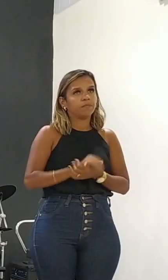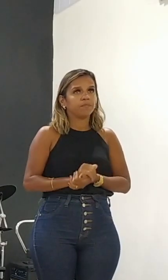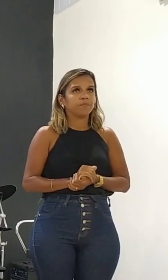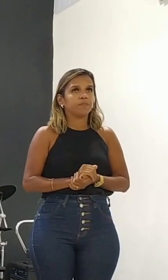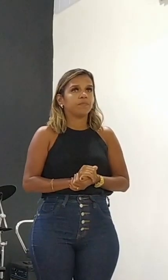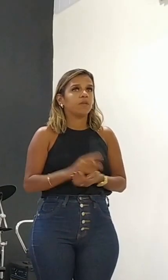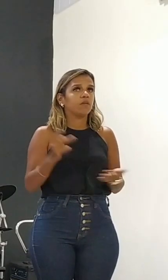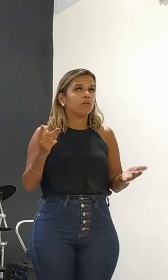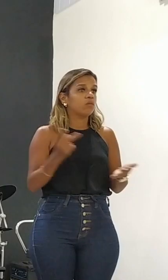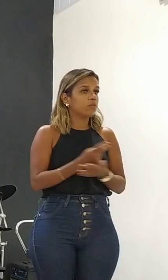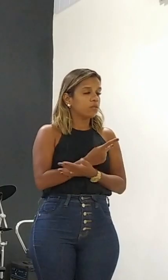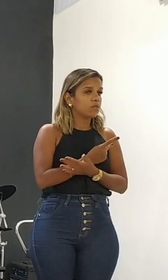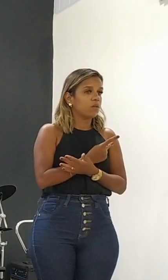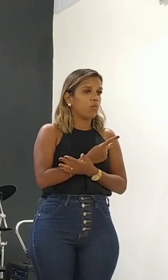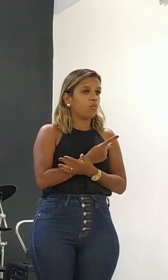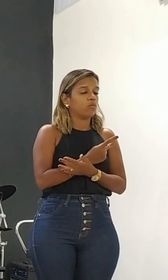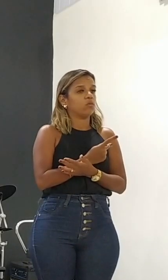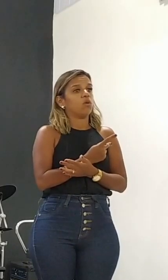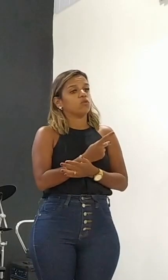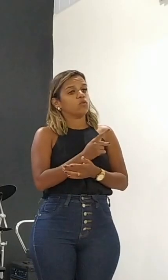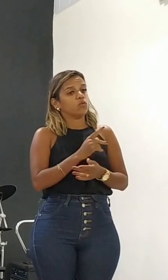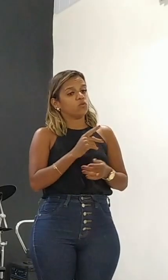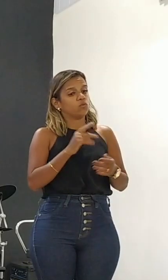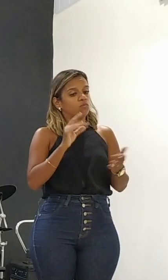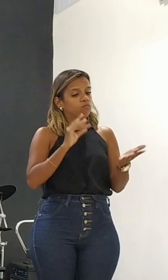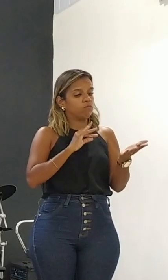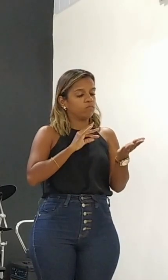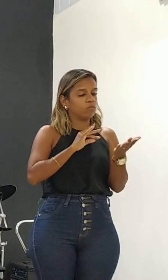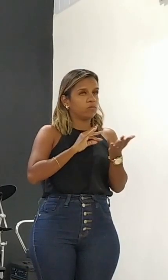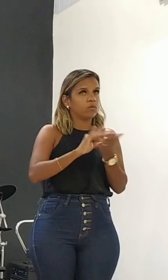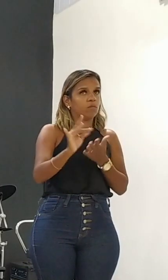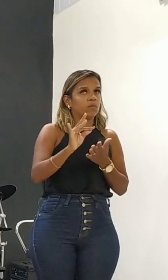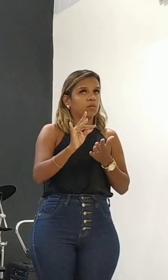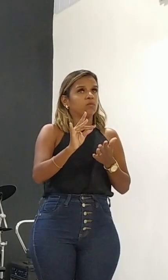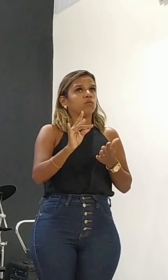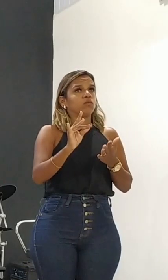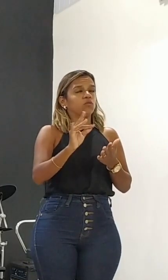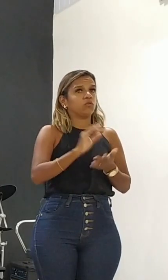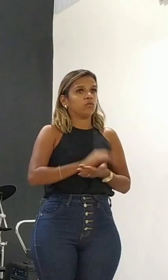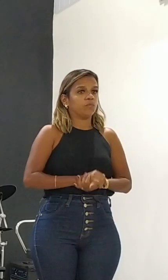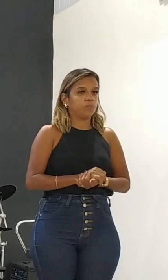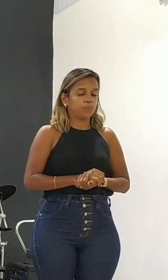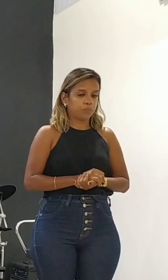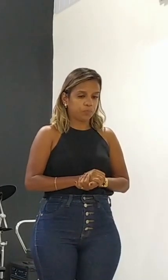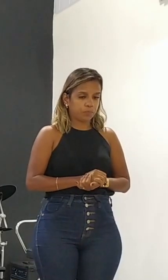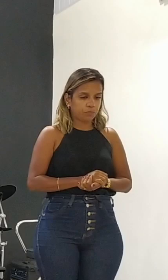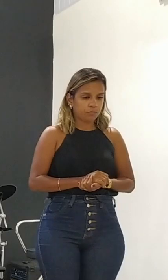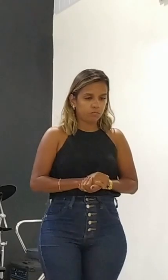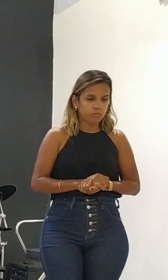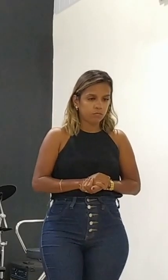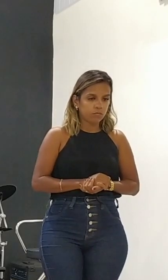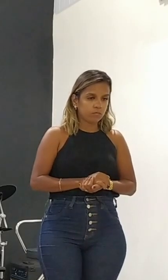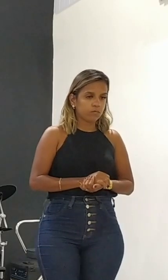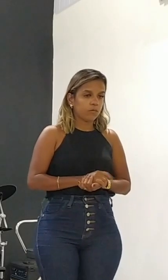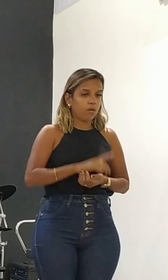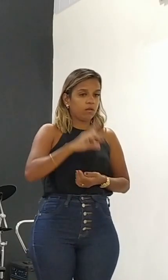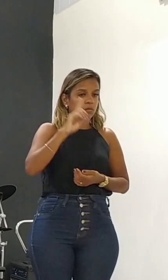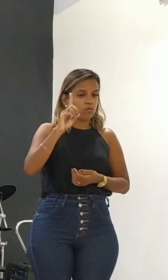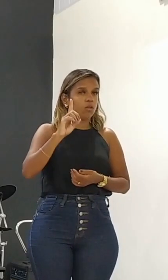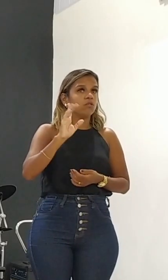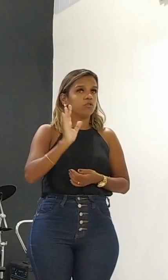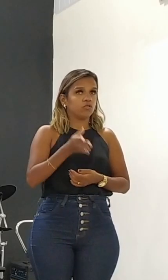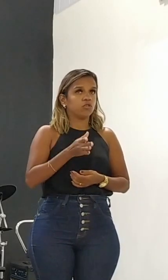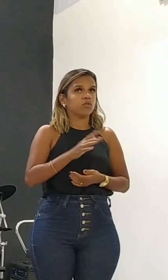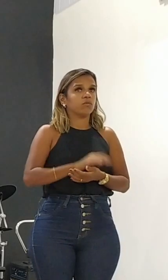que, ouvindo os nossos inimigos, que já o sabíamos, e que Deus tinha dissipado o conselho